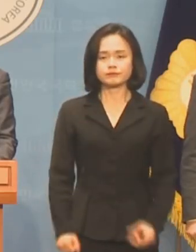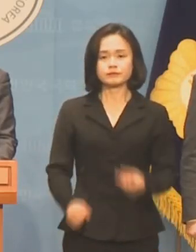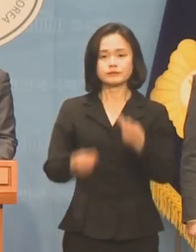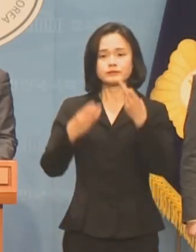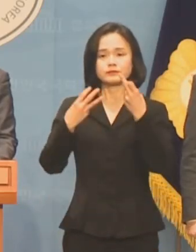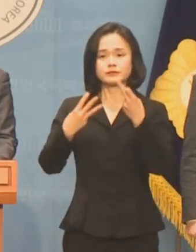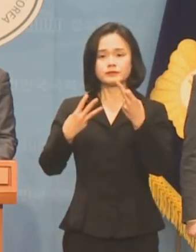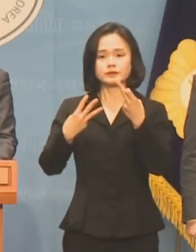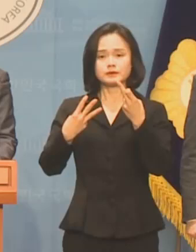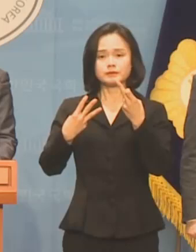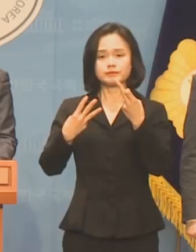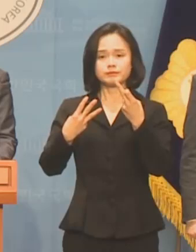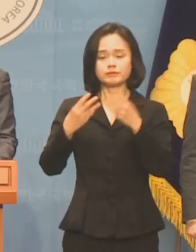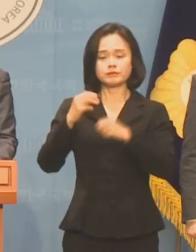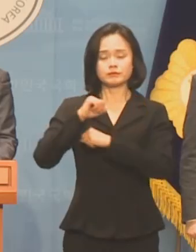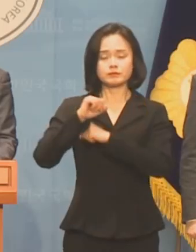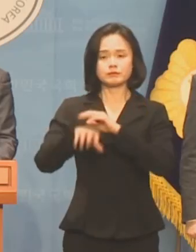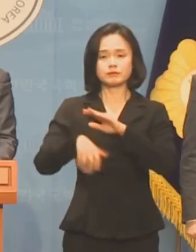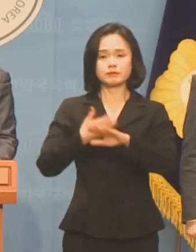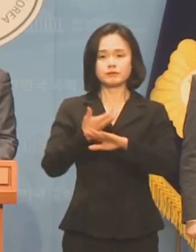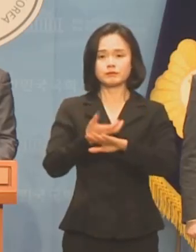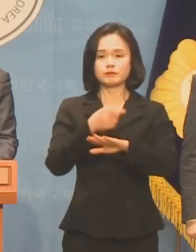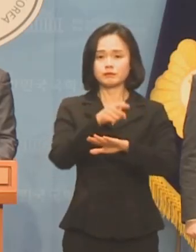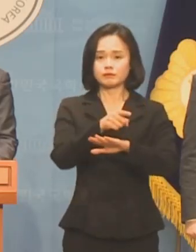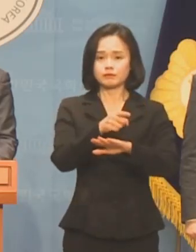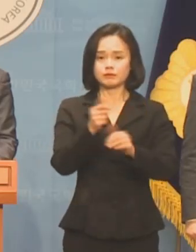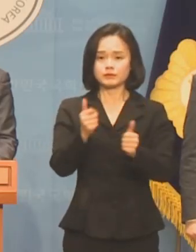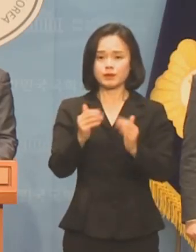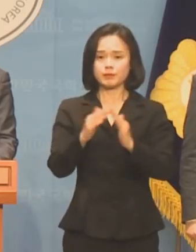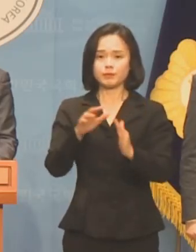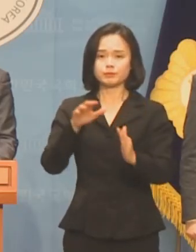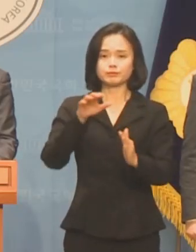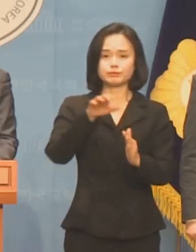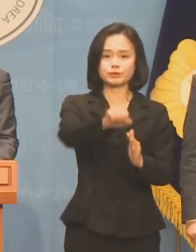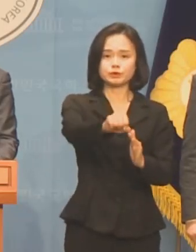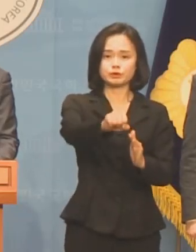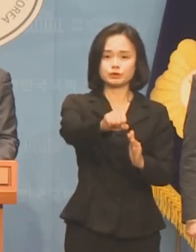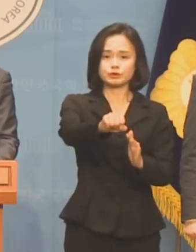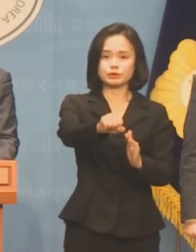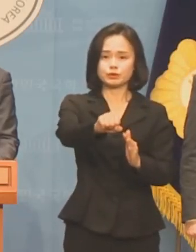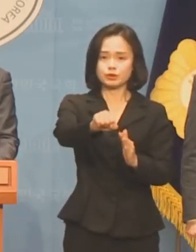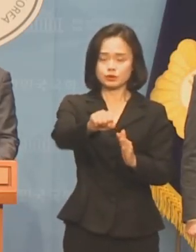내란에 입법부 장학시도뿐만 아니라 사법부 장학시도,